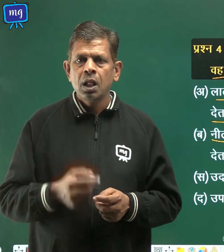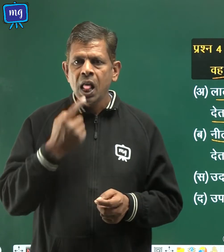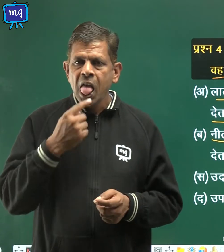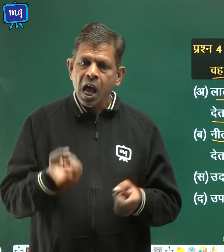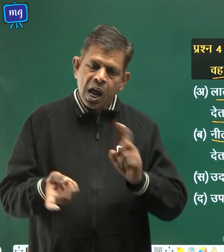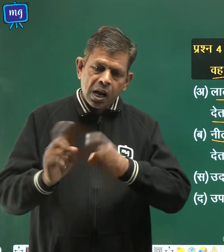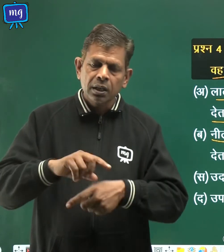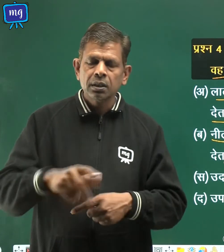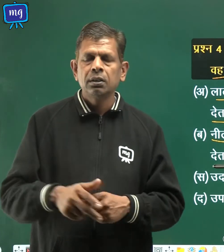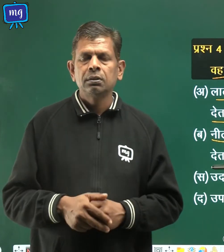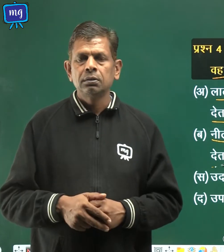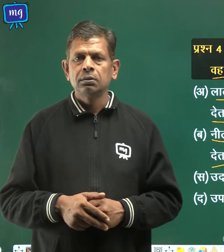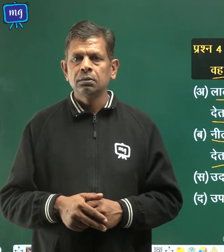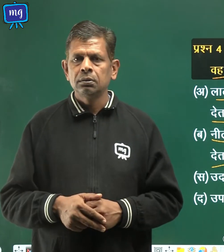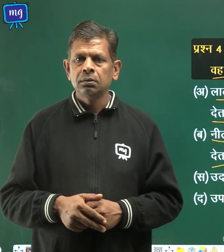लाल कर देता है,